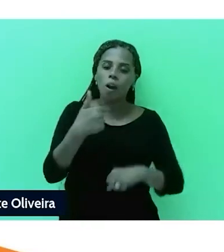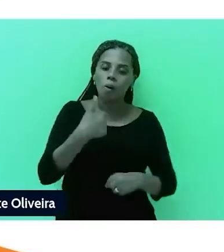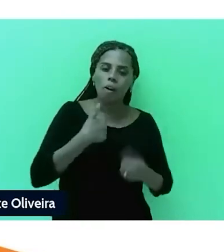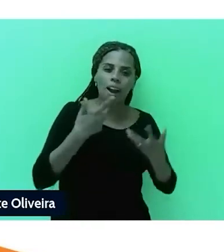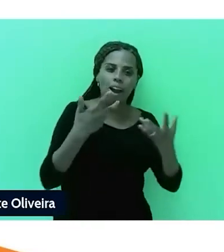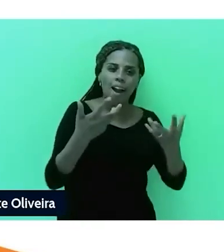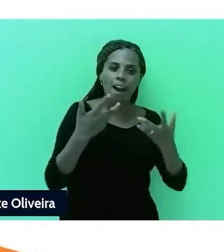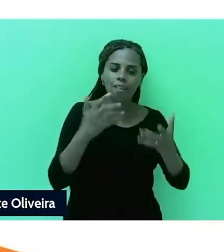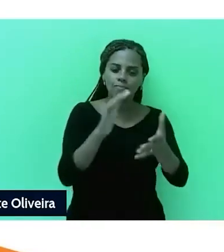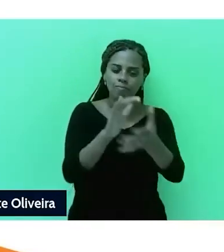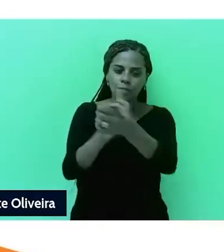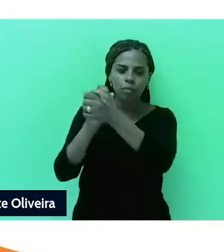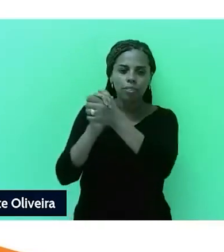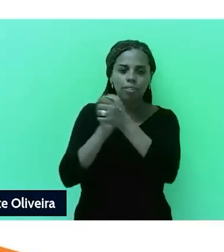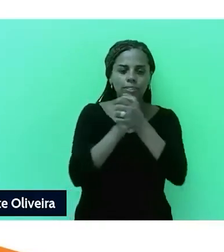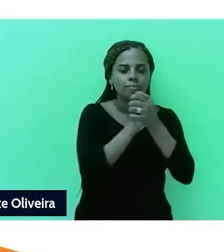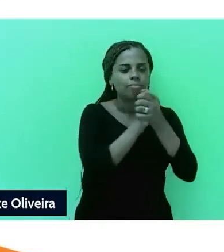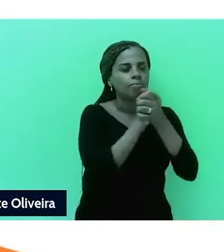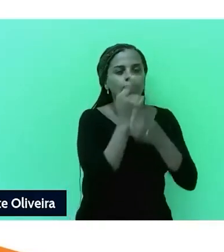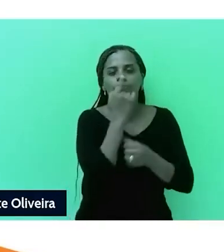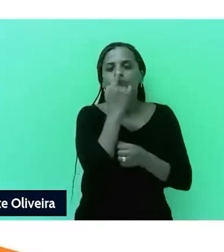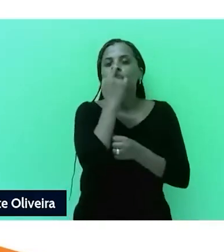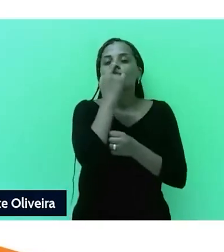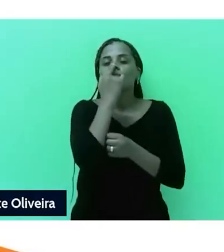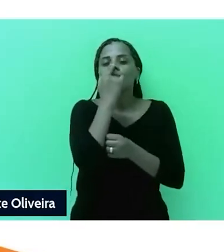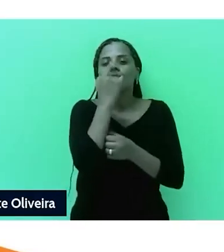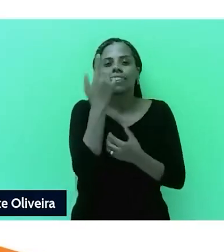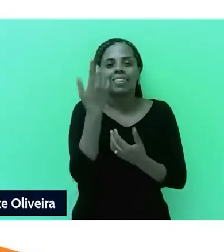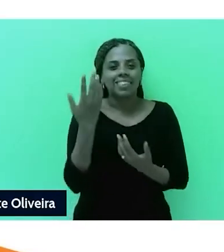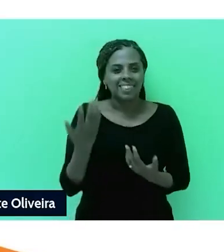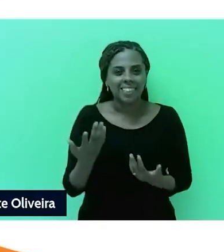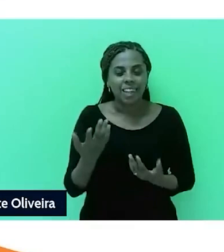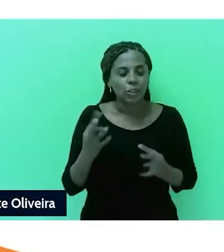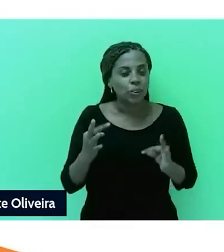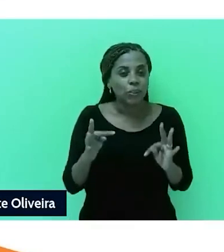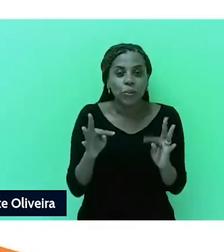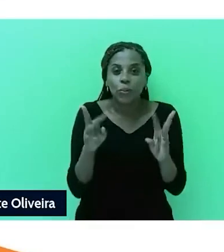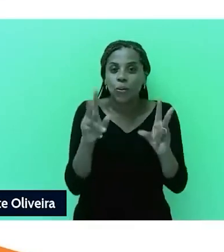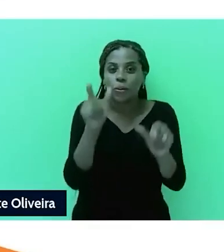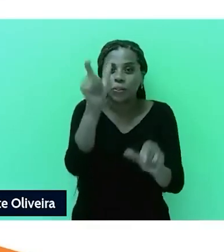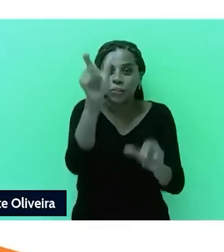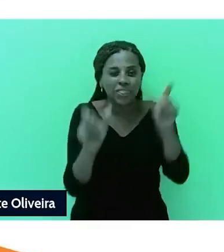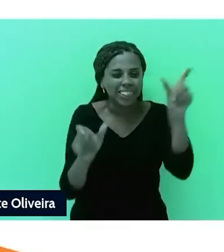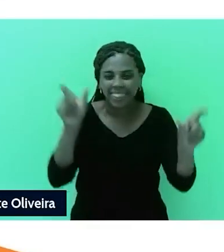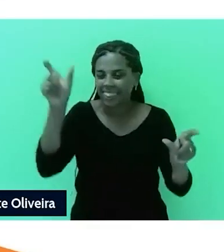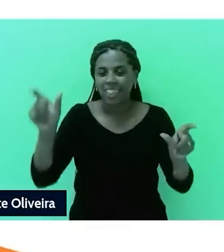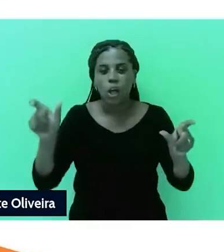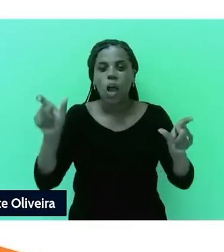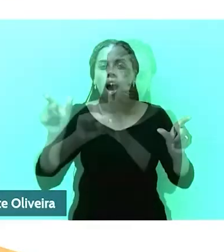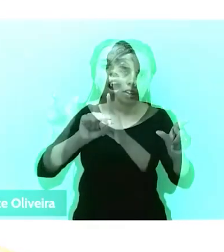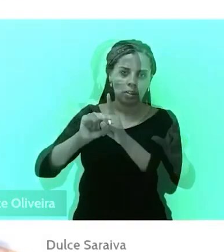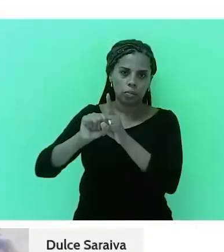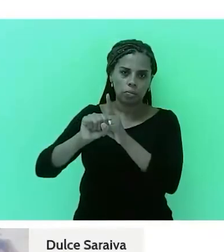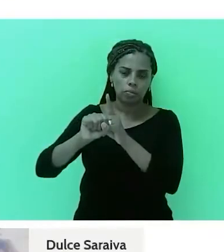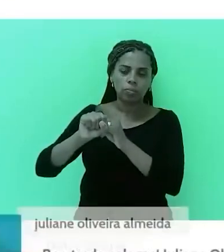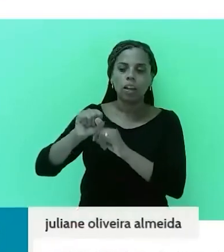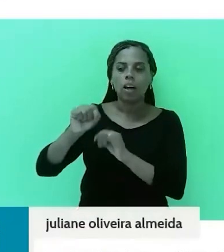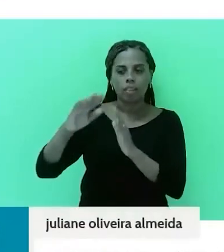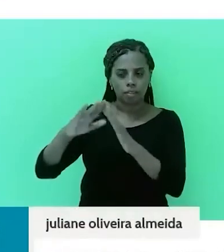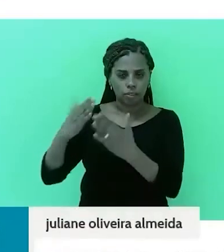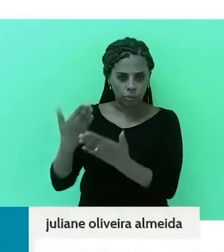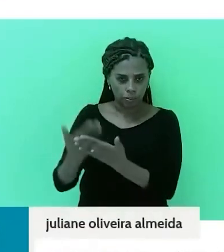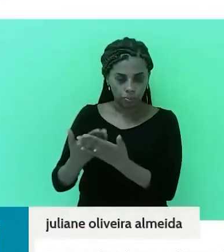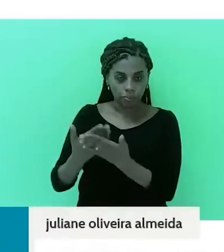minha saudação afetiva, afetuosa a todos os educadores e educadoras da Bahia. A